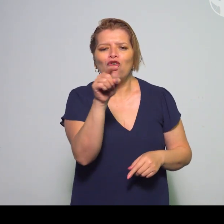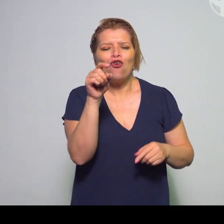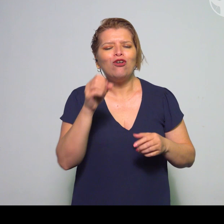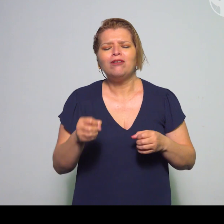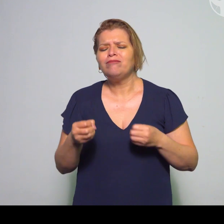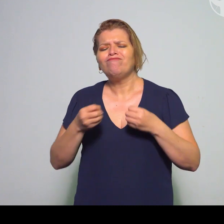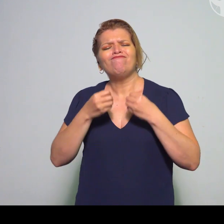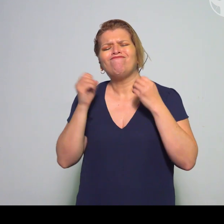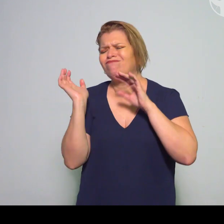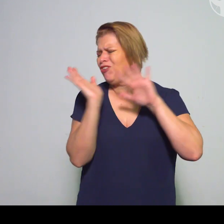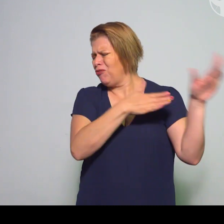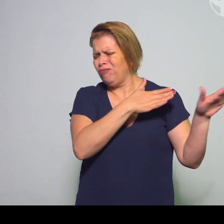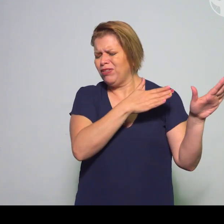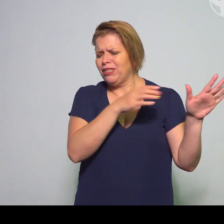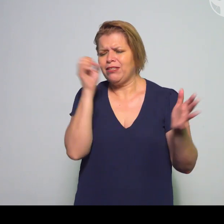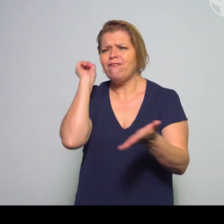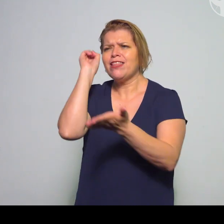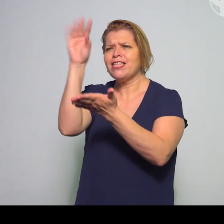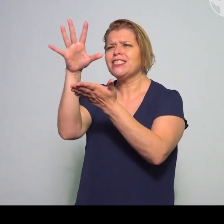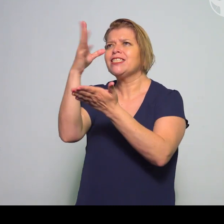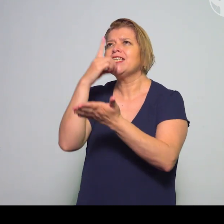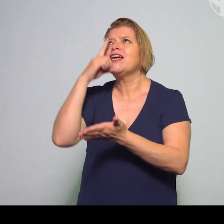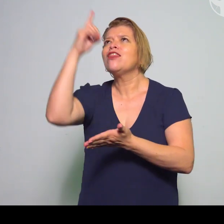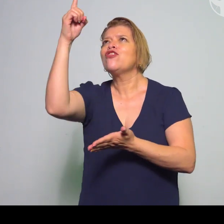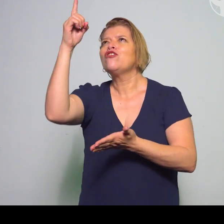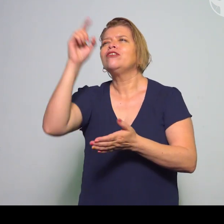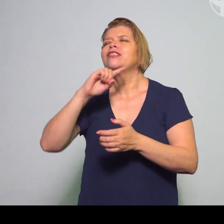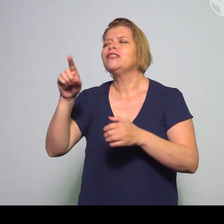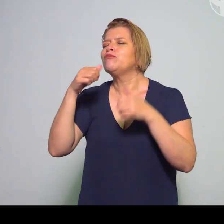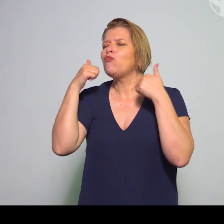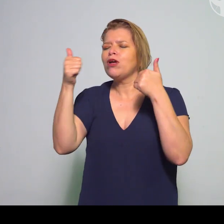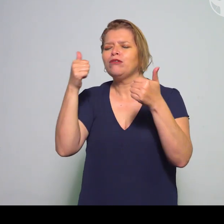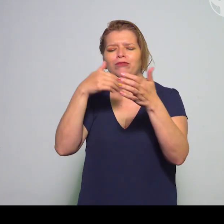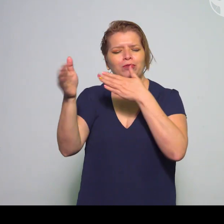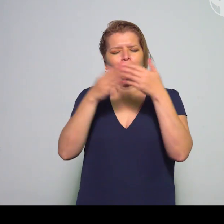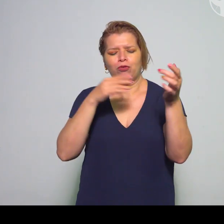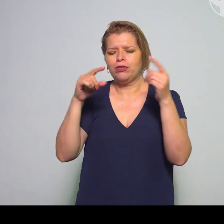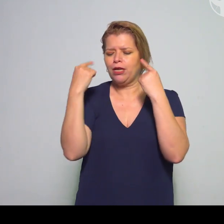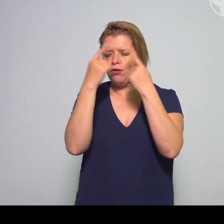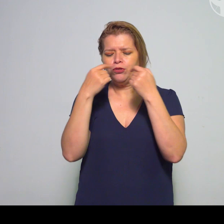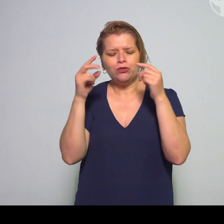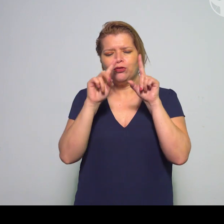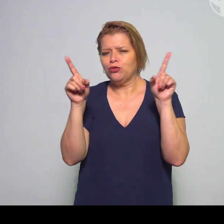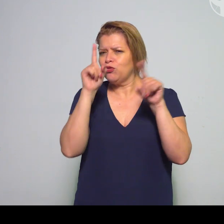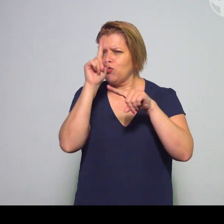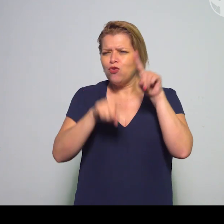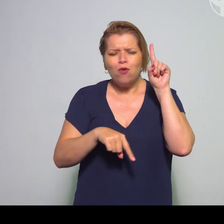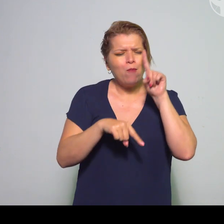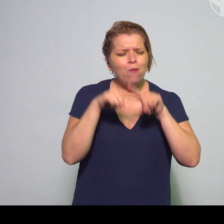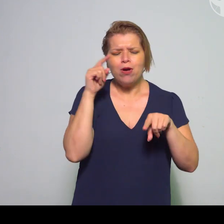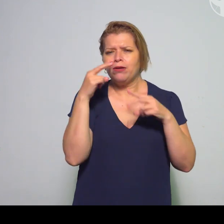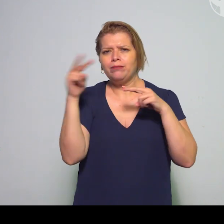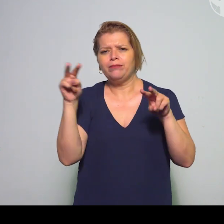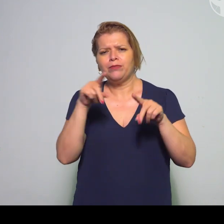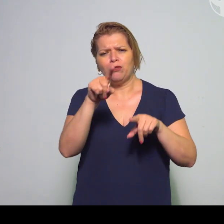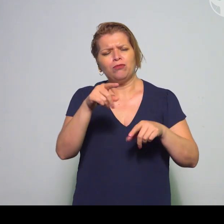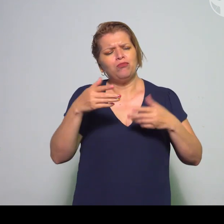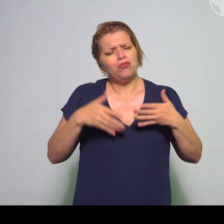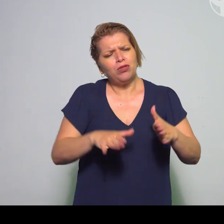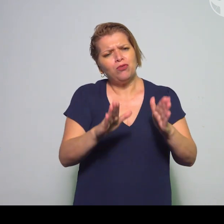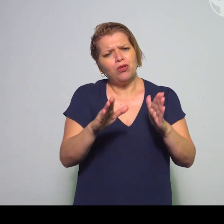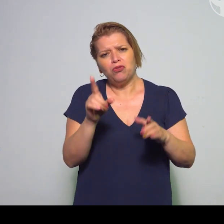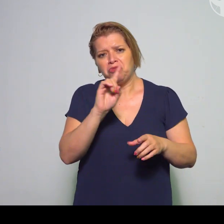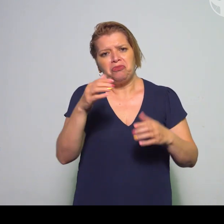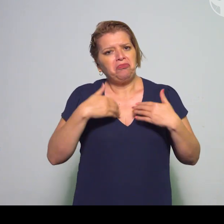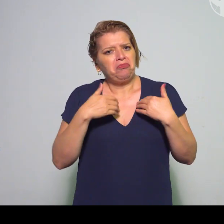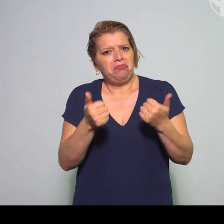bendecir, no dejes de declarar que Dios es bueno, aunque tus ojos no lo puedan ver, aunque ese hijo no